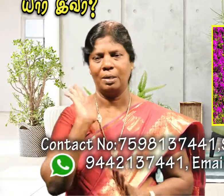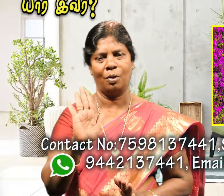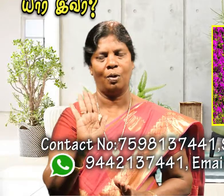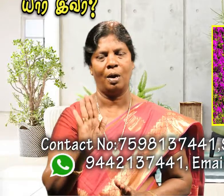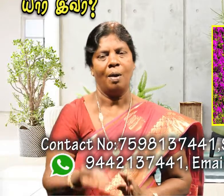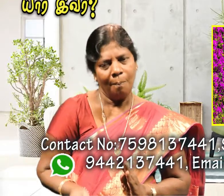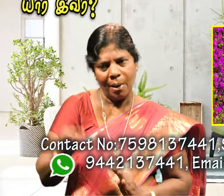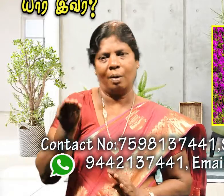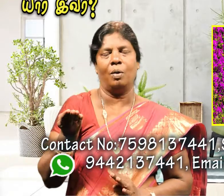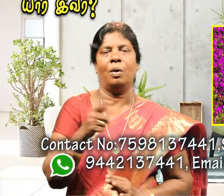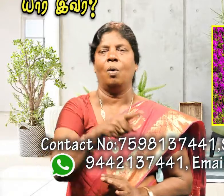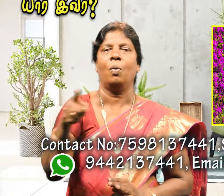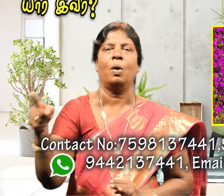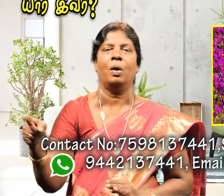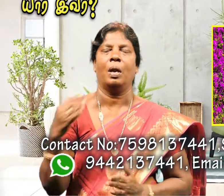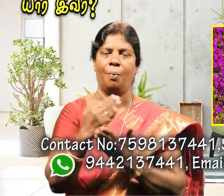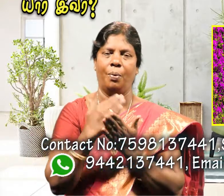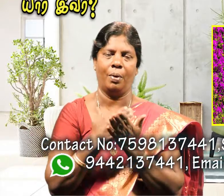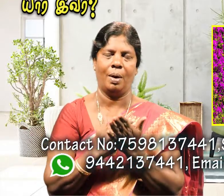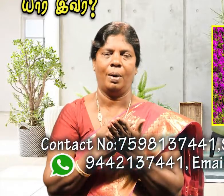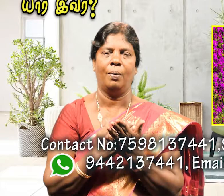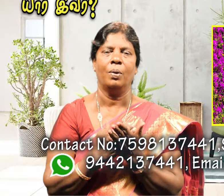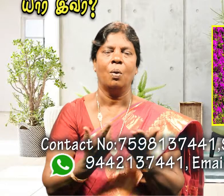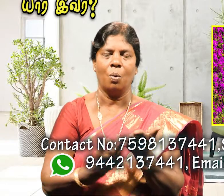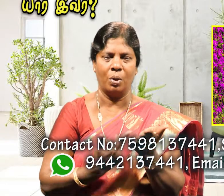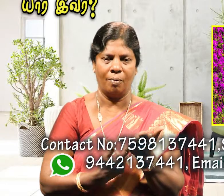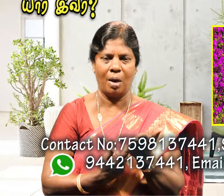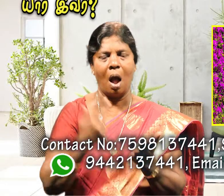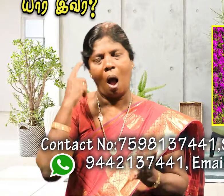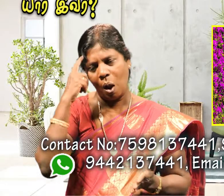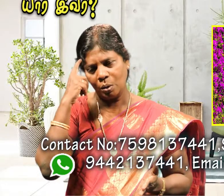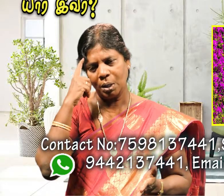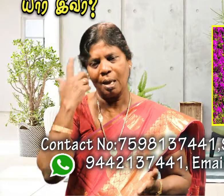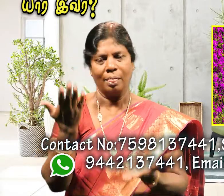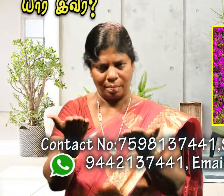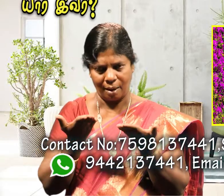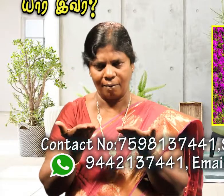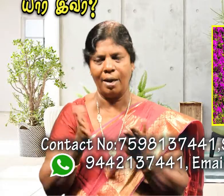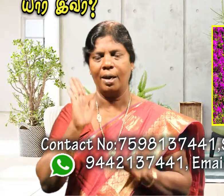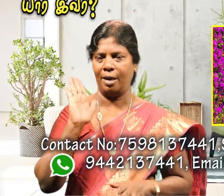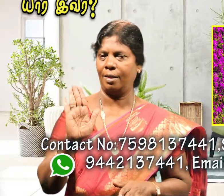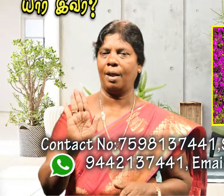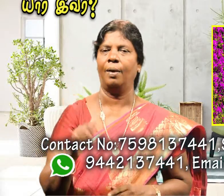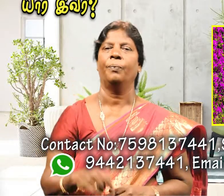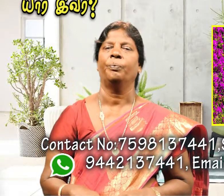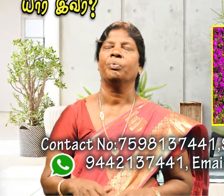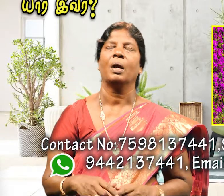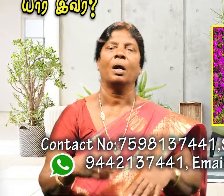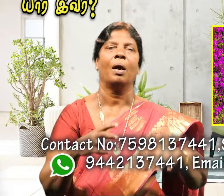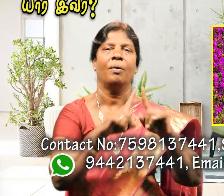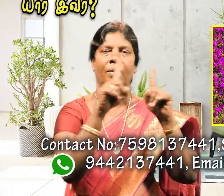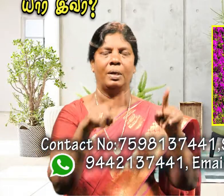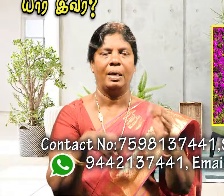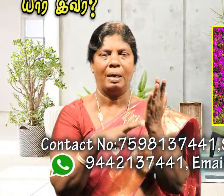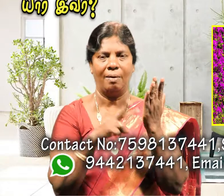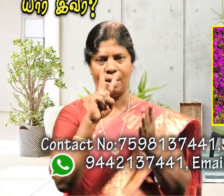செய்தீர்களா? மேற்கொண்டு உங்களுக்கு இந்த விஷயத்தில் உதவிகளோ ஆலோசனைகளோ தேவைப்படுமானால்